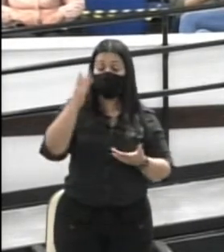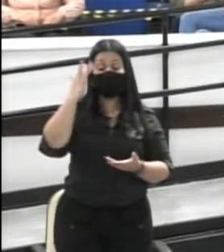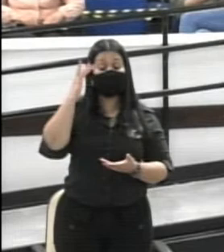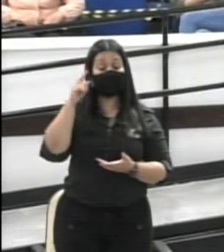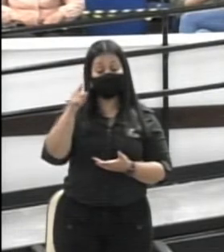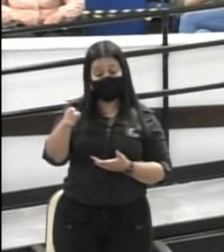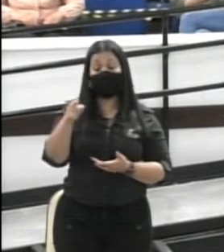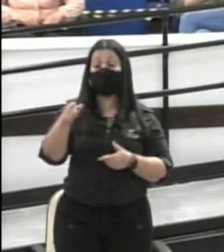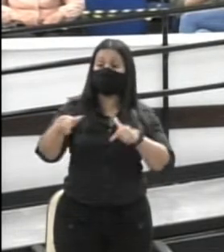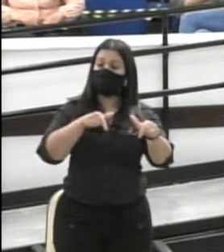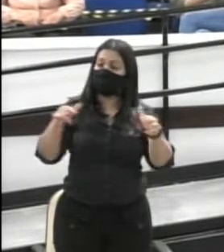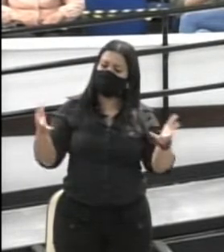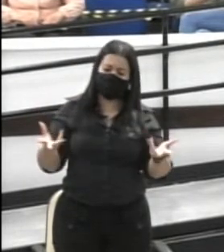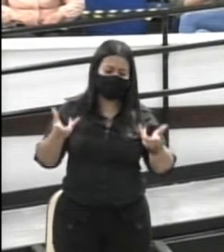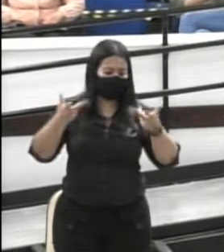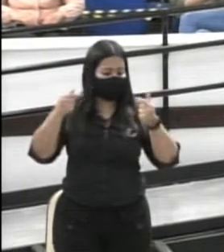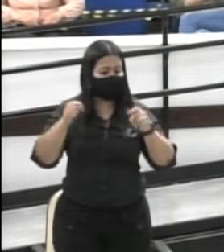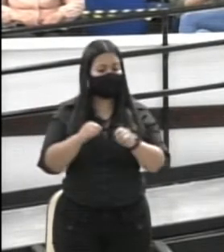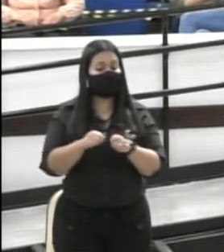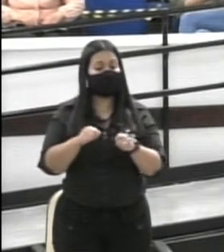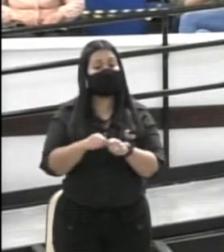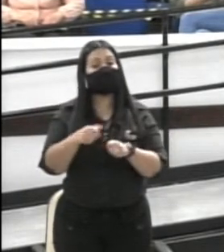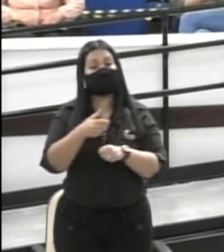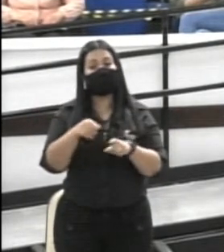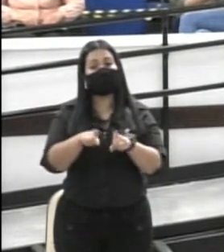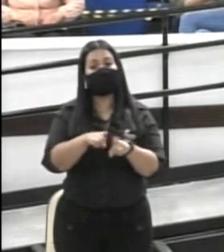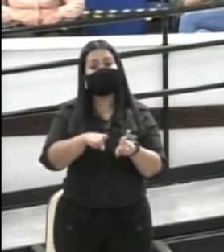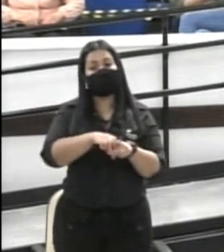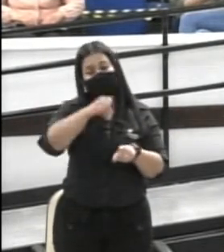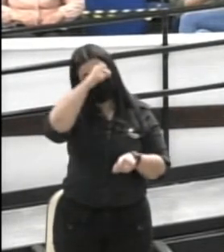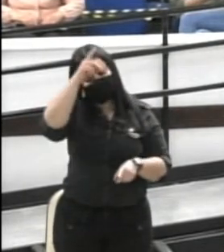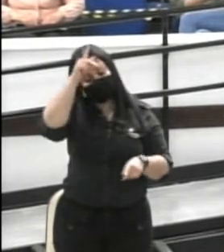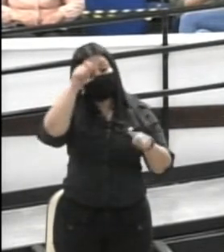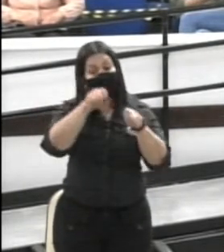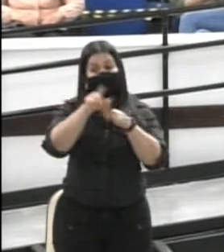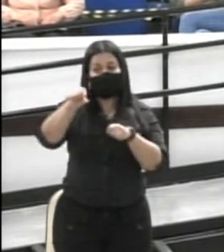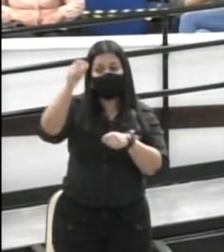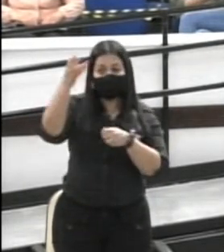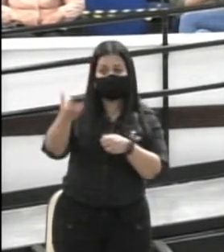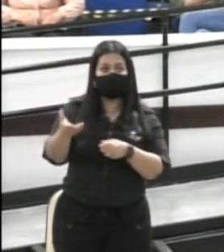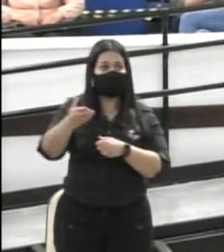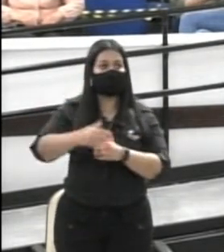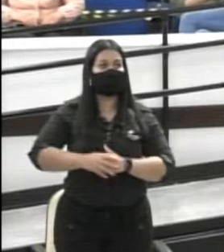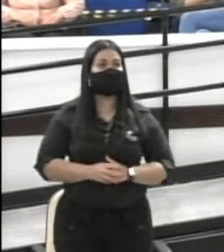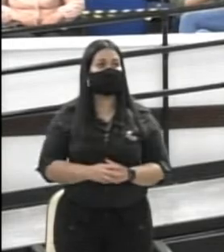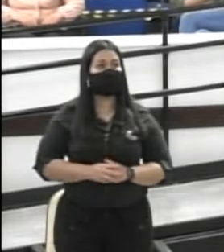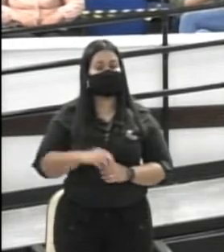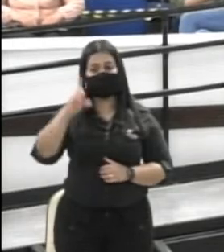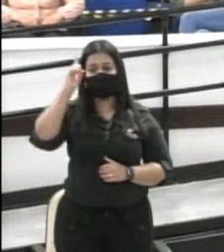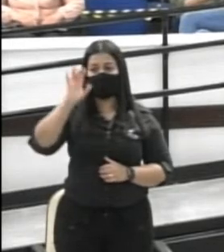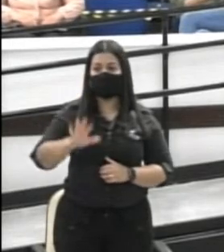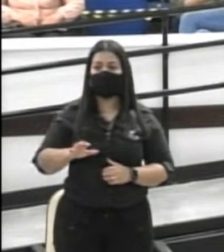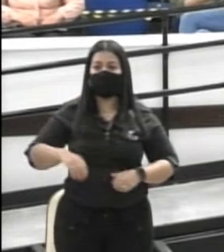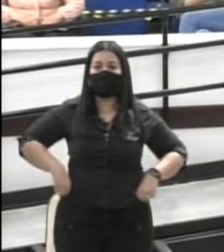um bom trabalho e o governo também está de parabéns de ter escolhido a senhora. Deus abençoe.